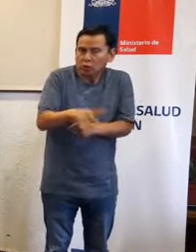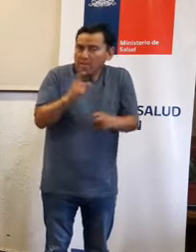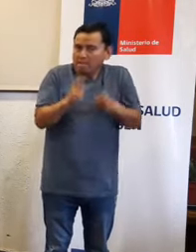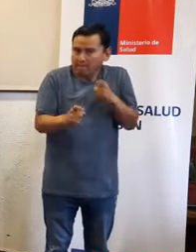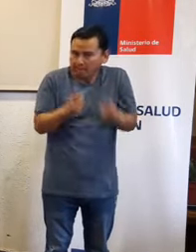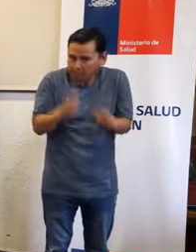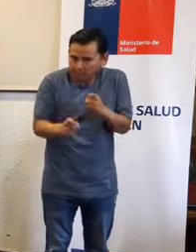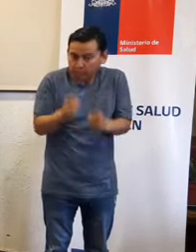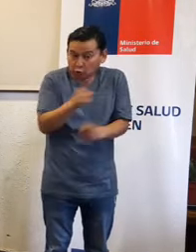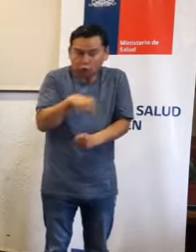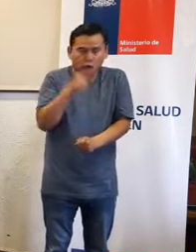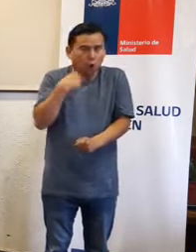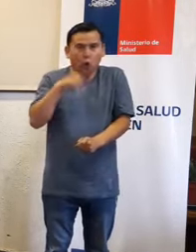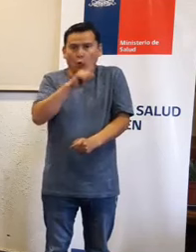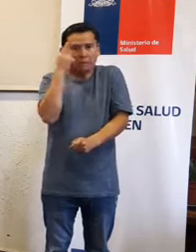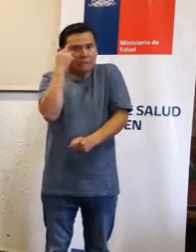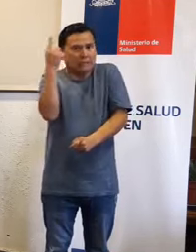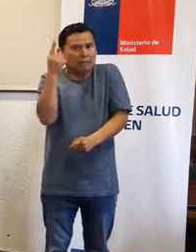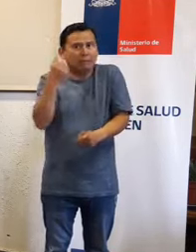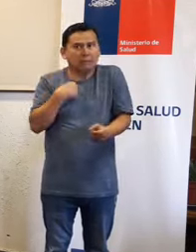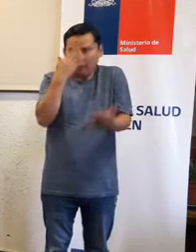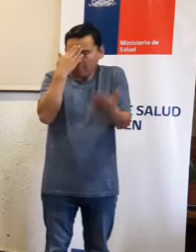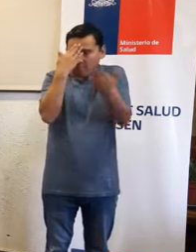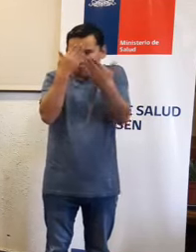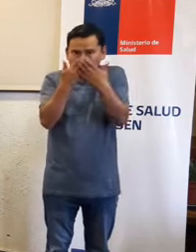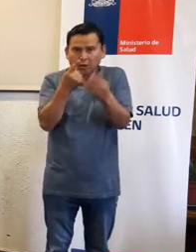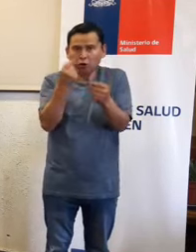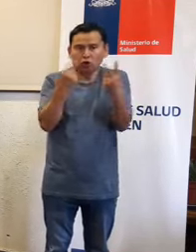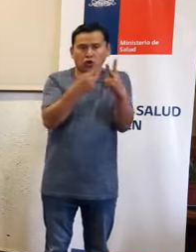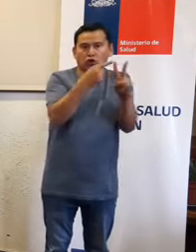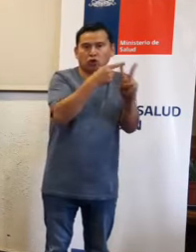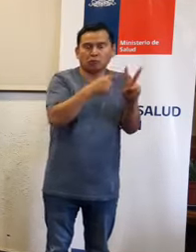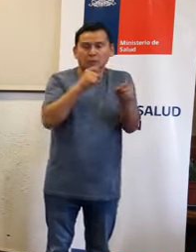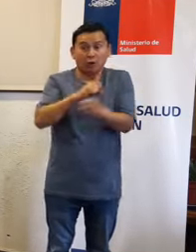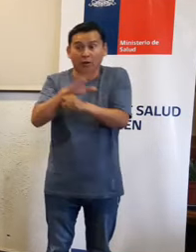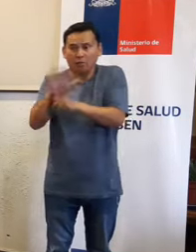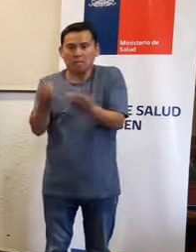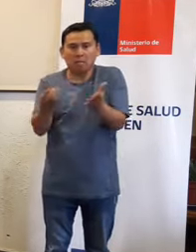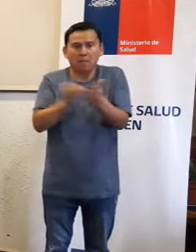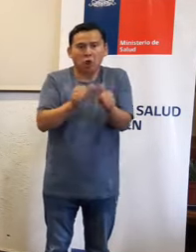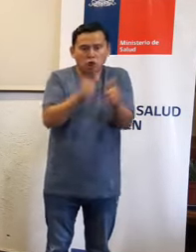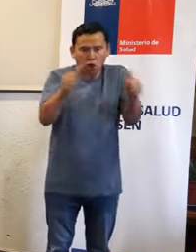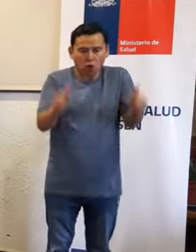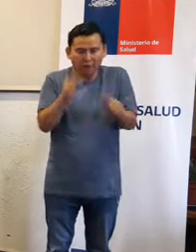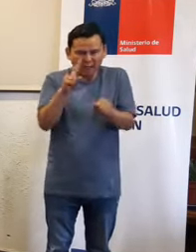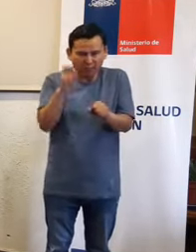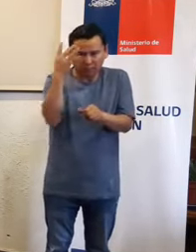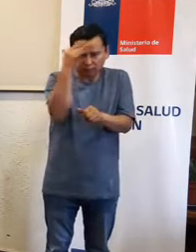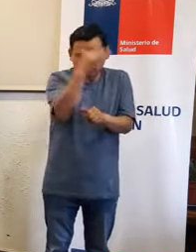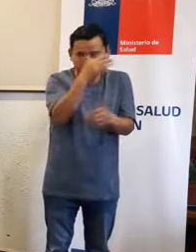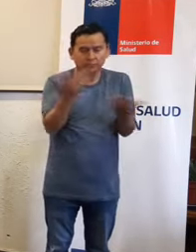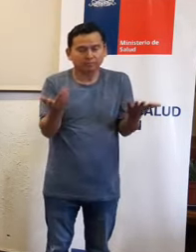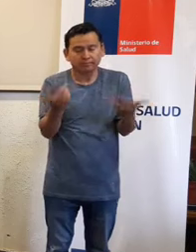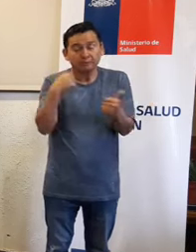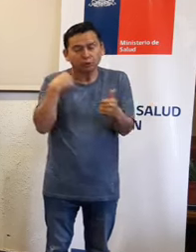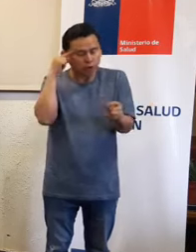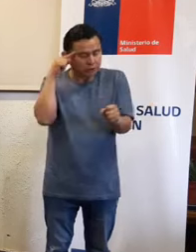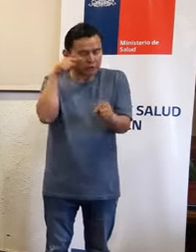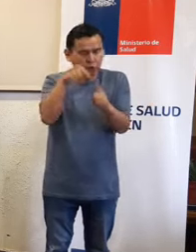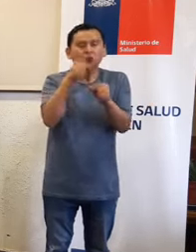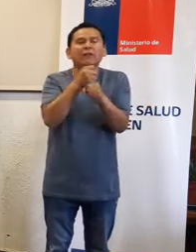ninguno de nosotros pensada que era tener que afrontar una pandemia. Sin perjuicio de ello, nuestro trabajo ha estado